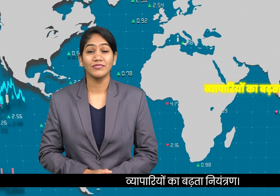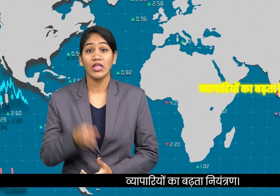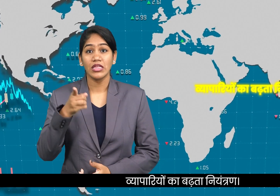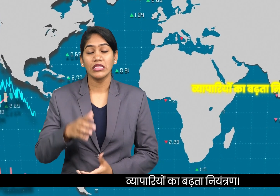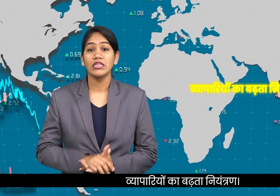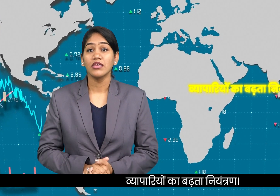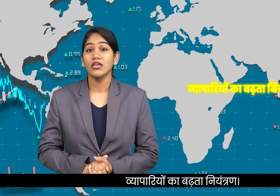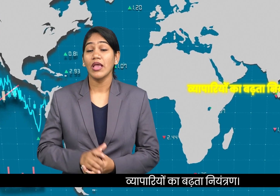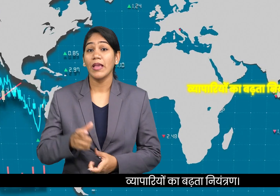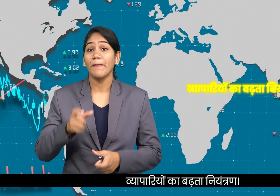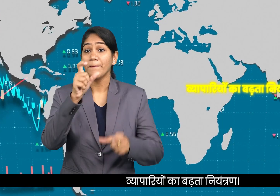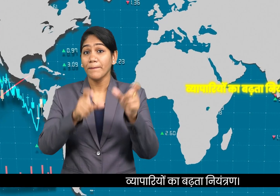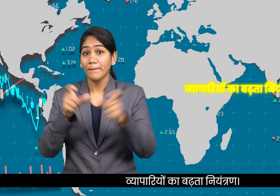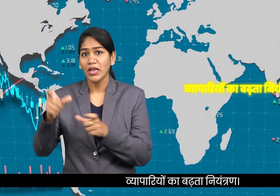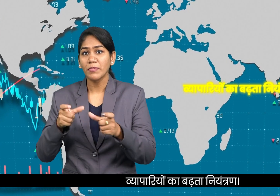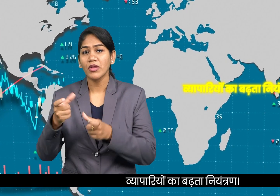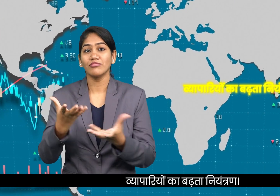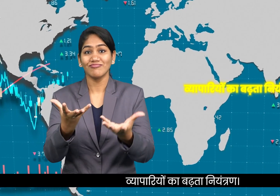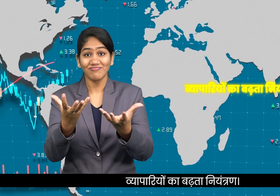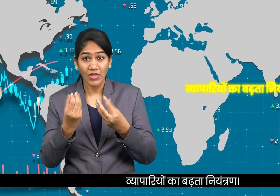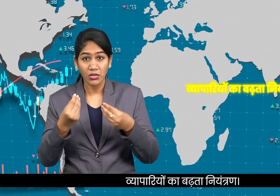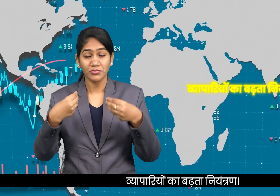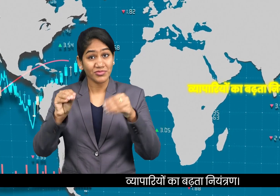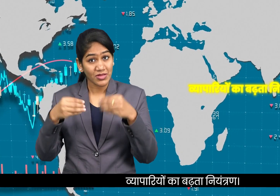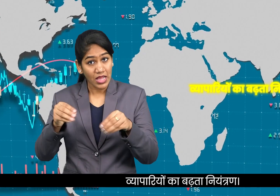व्यापारियों का बढ़ता नियंत्रण।